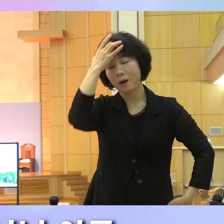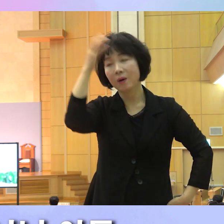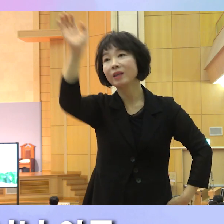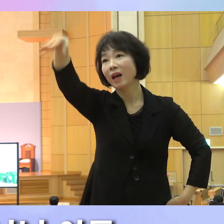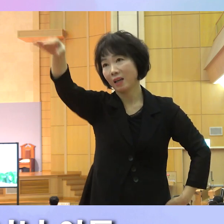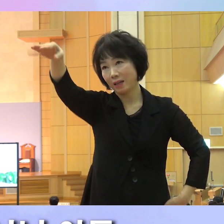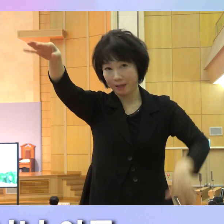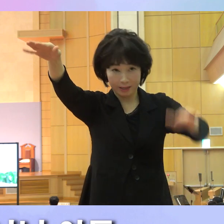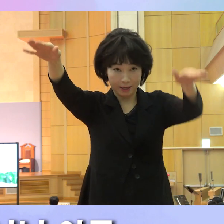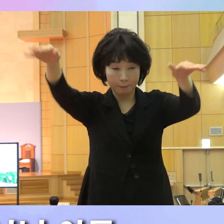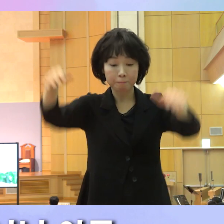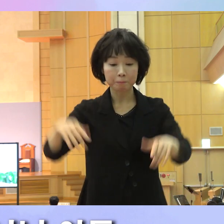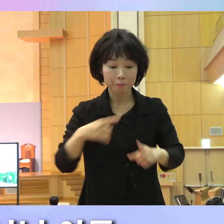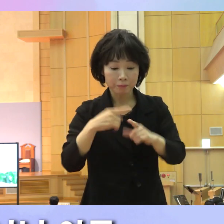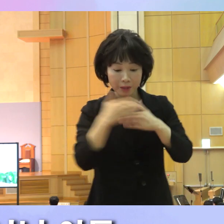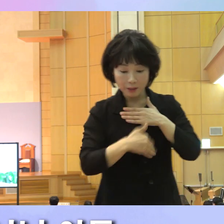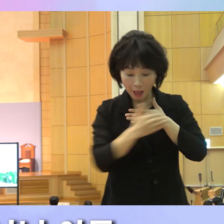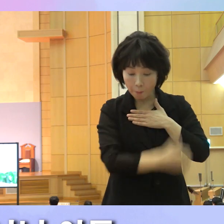성전을 허물어버려.